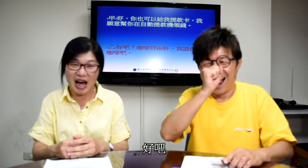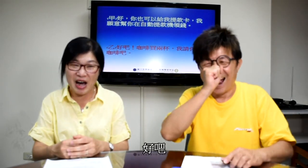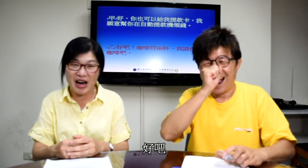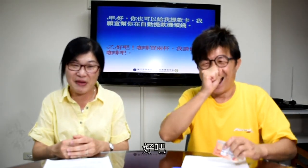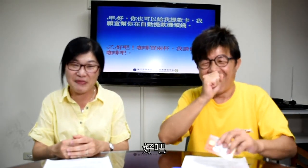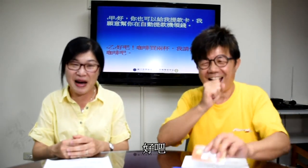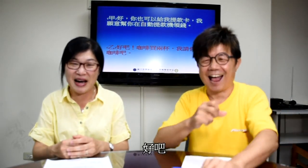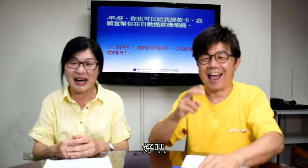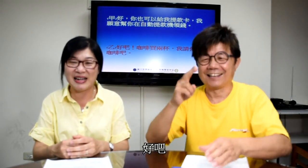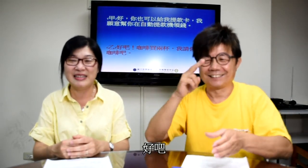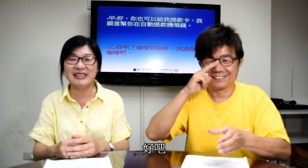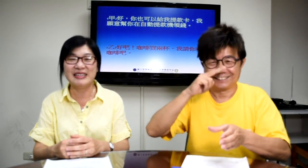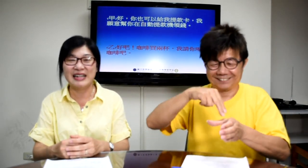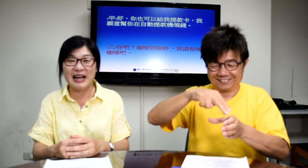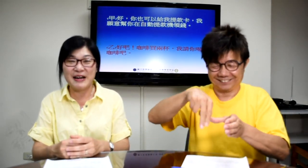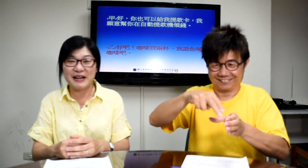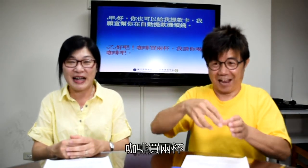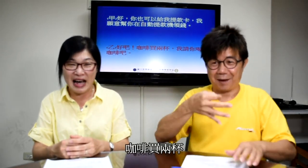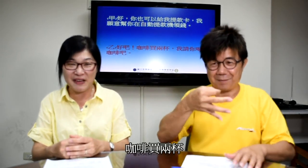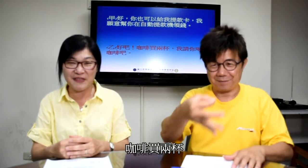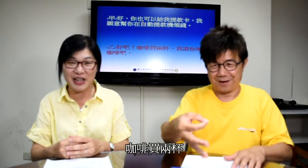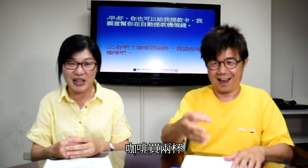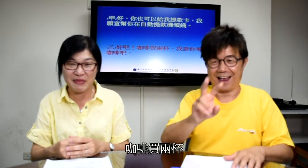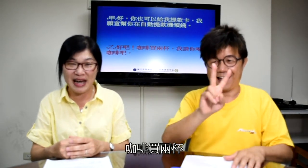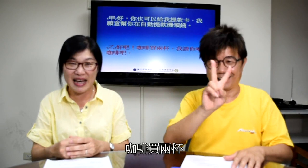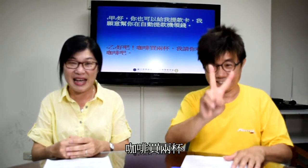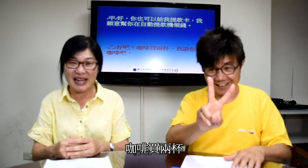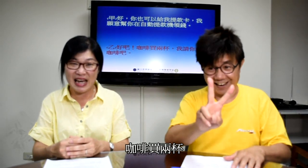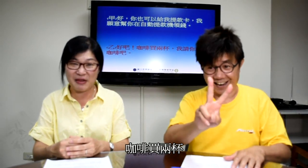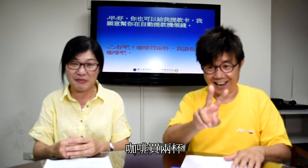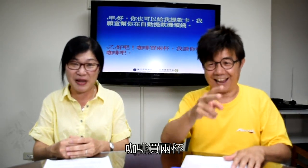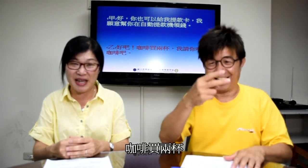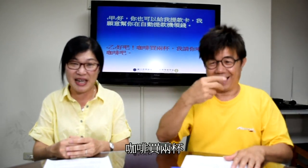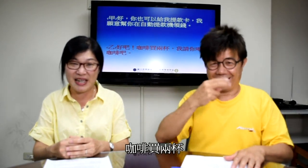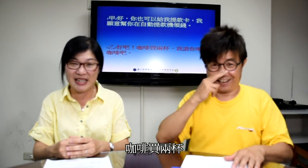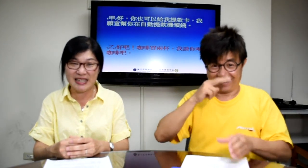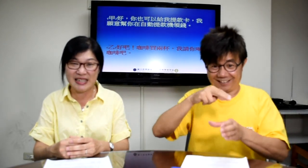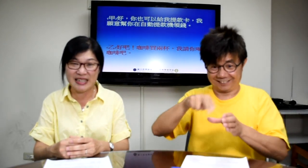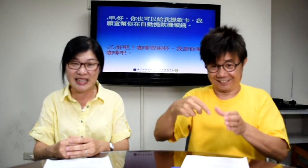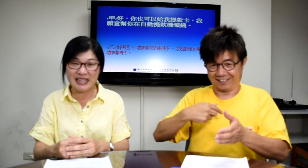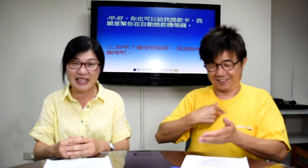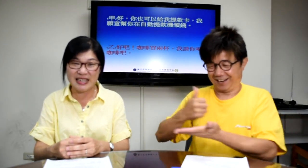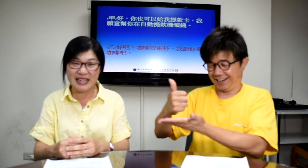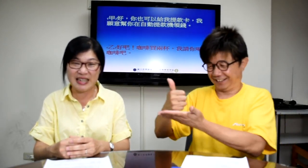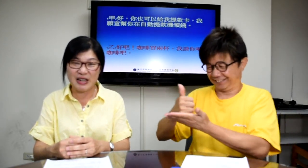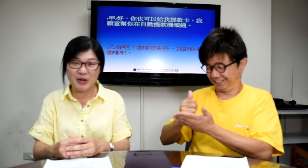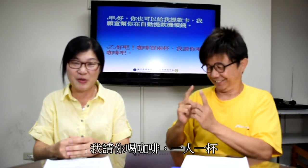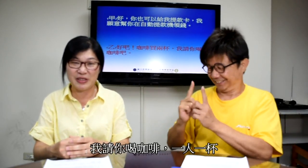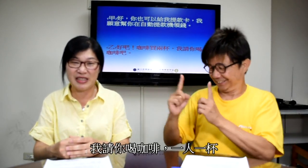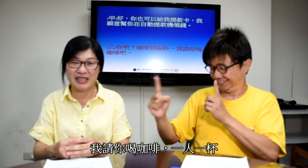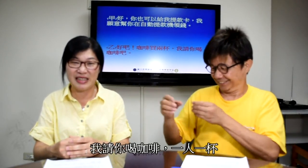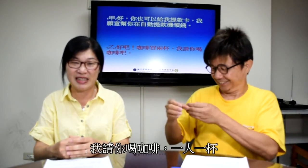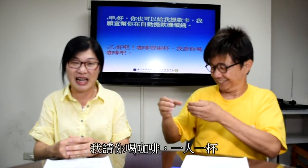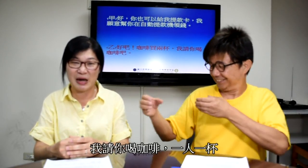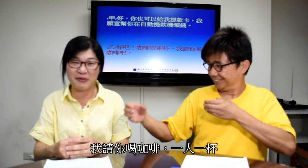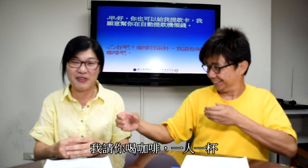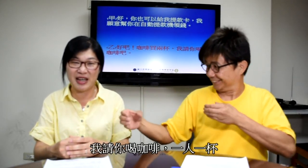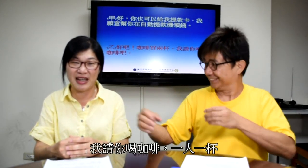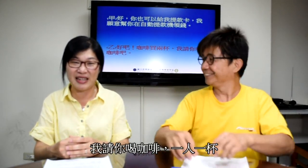好吧，咖啡买两杯，我请你喝咖啡，一